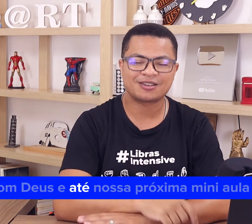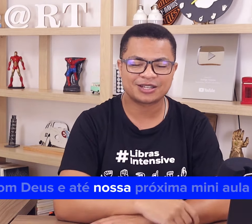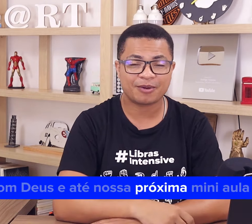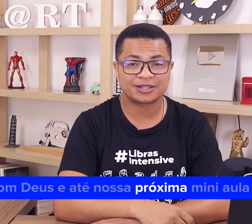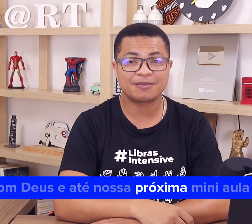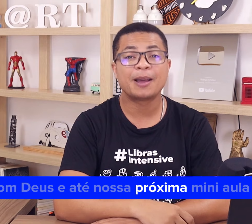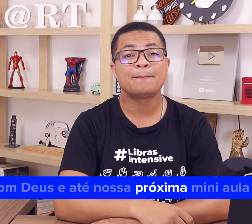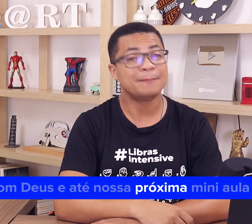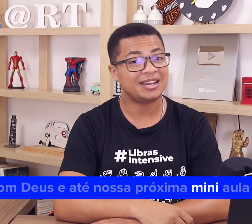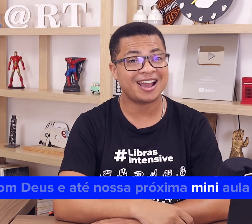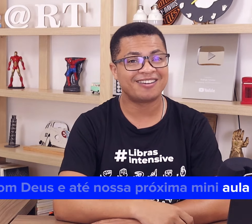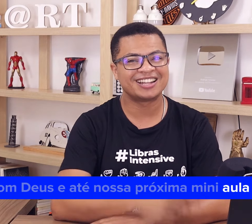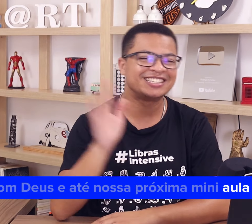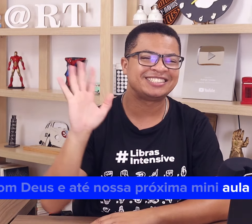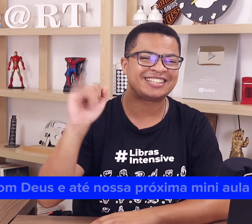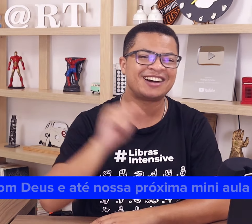a nossa próxima mini-aula. Tchau. Tchau.